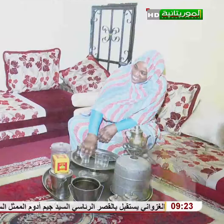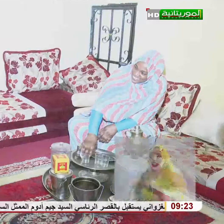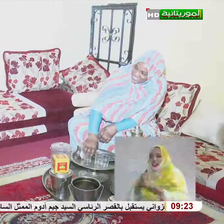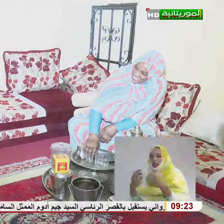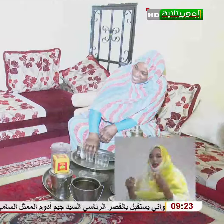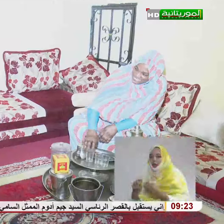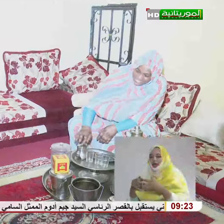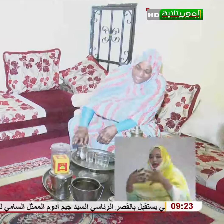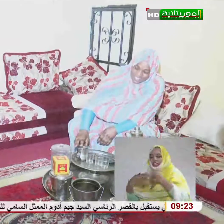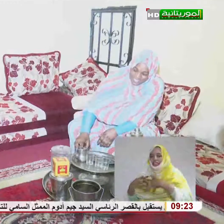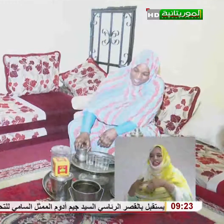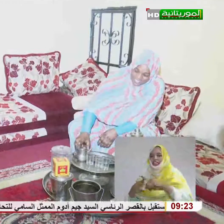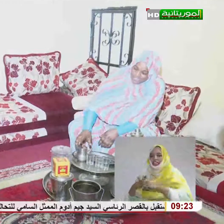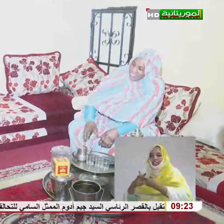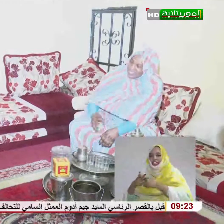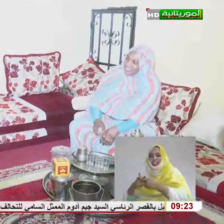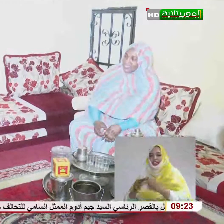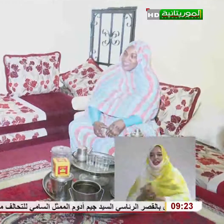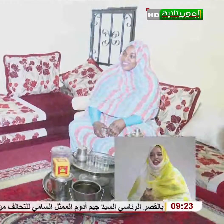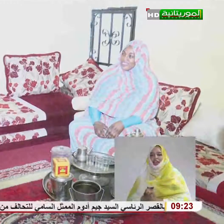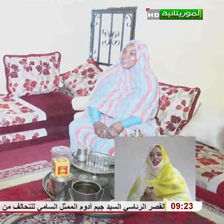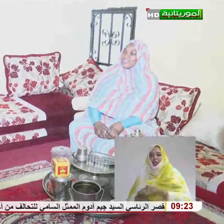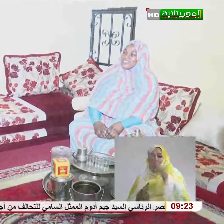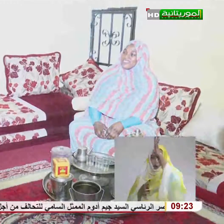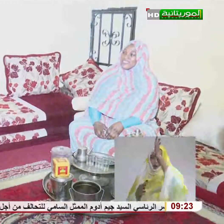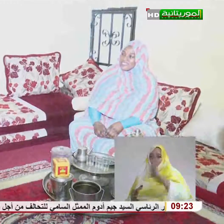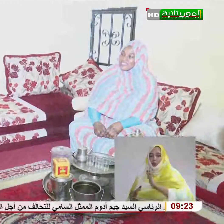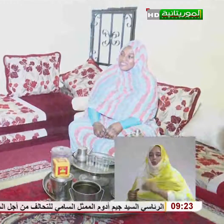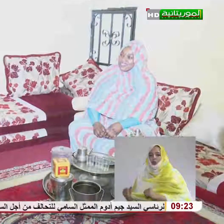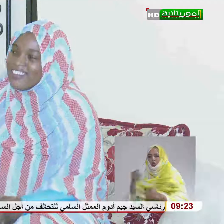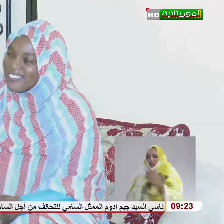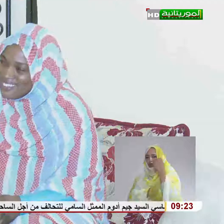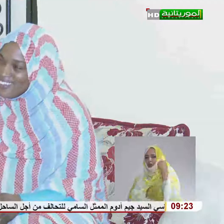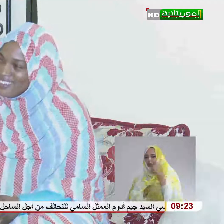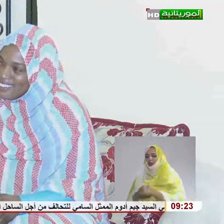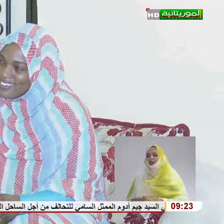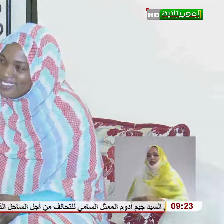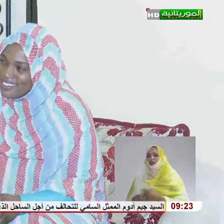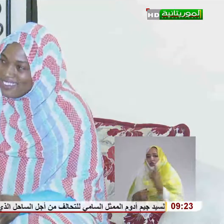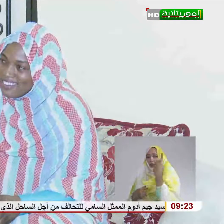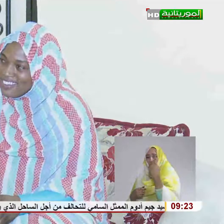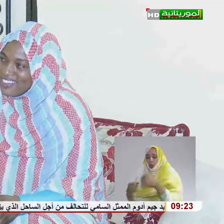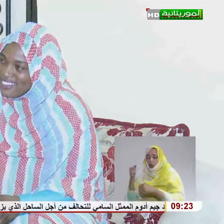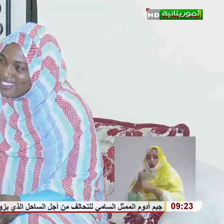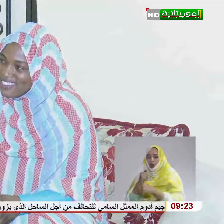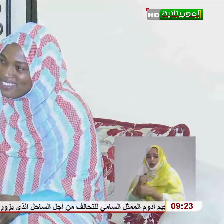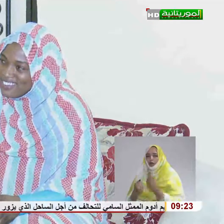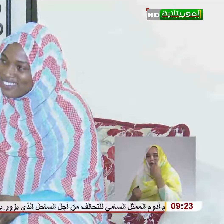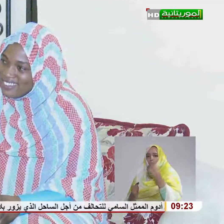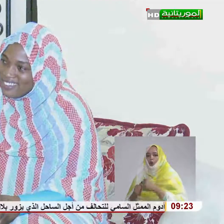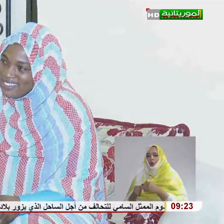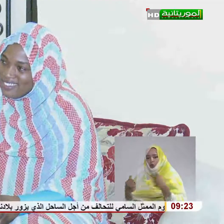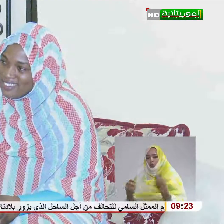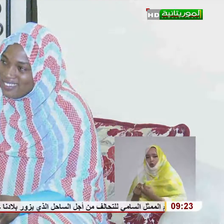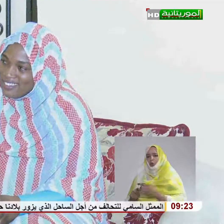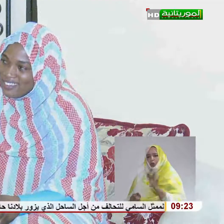لم تمنع الإعاقة مصطفى وفاته من مواجهة الحياة بكل شجاعة، معتمدين على نفسيهما